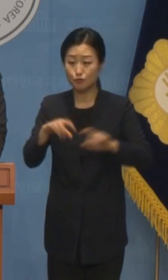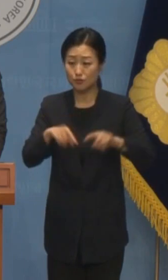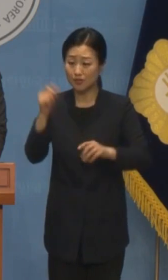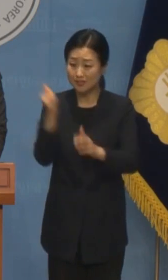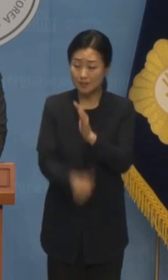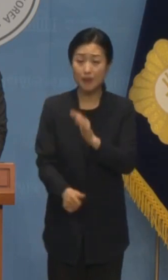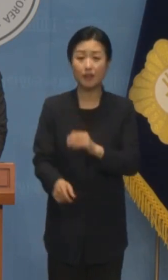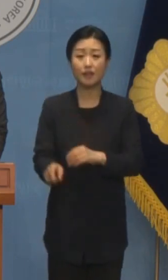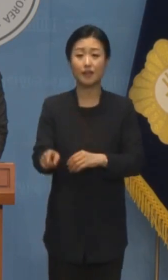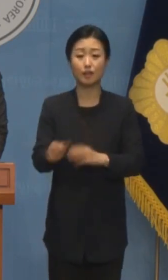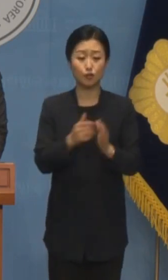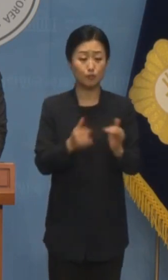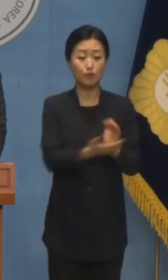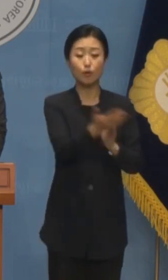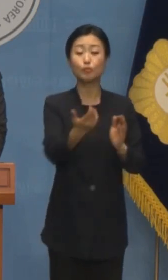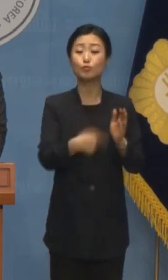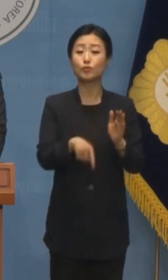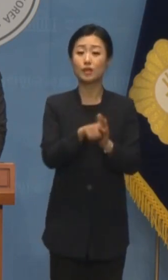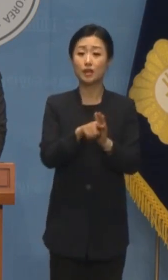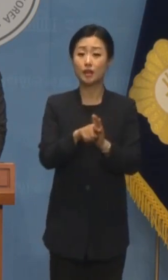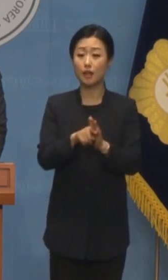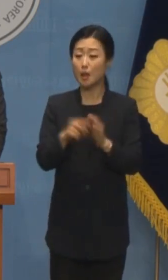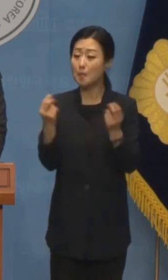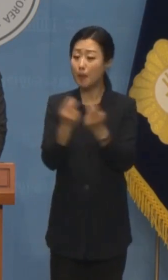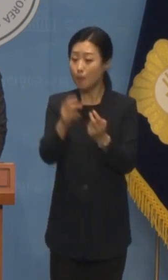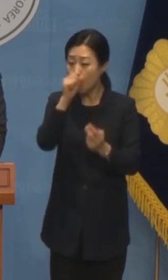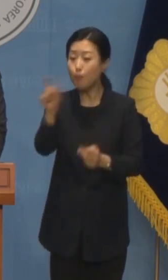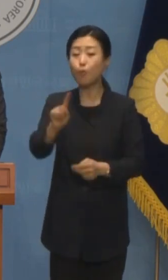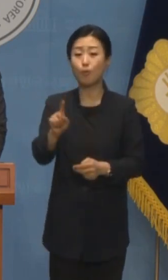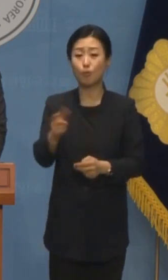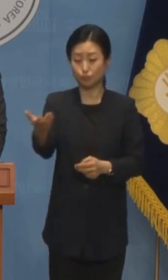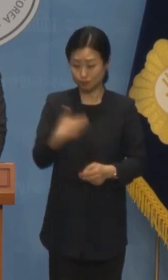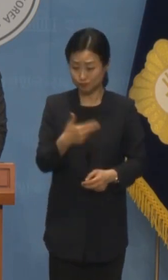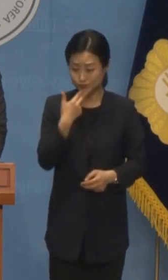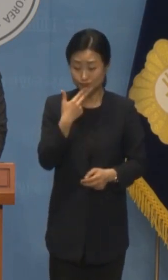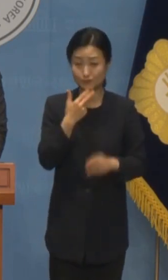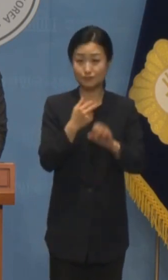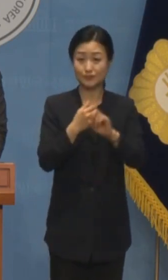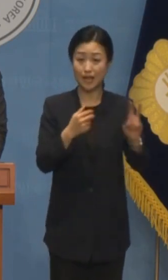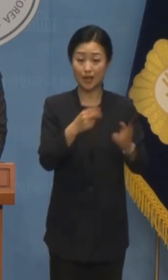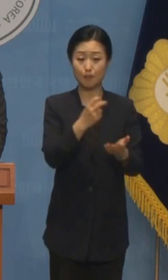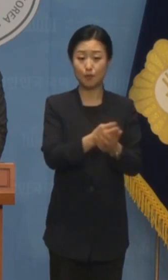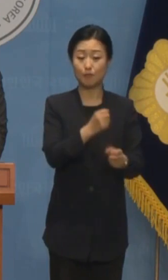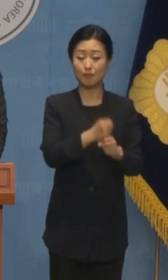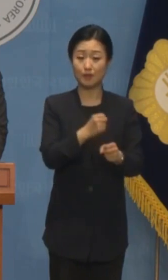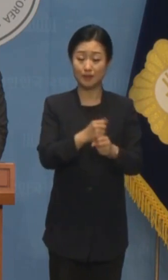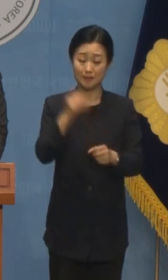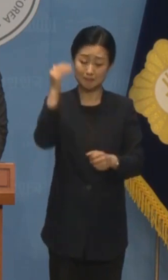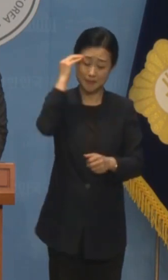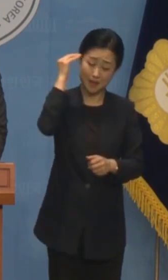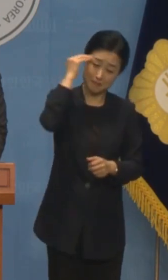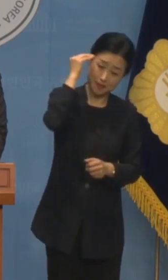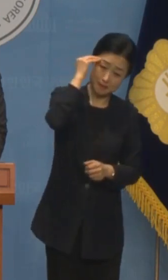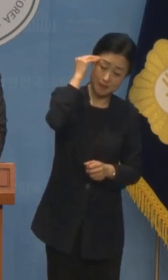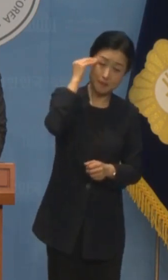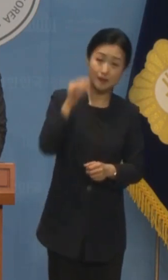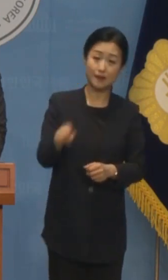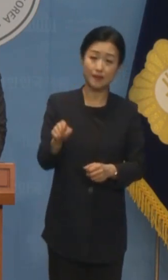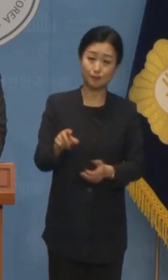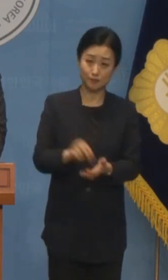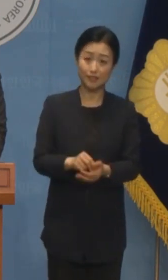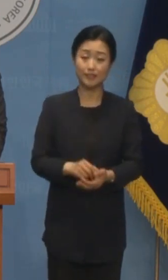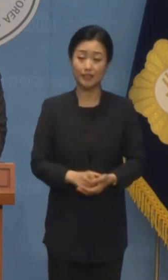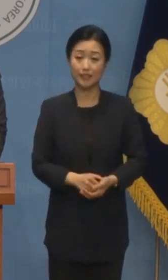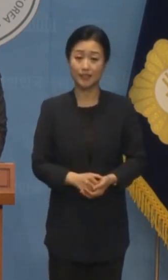고통받는 국민을 위해 대안을 내놓지는 못할망정 야당의 입법을 무책임하게 반대하면 안